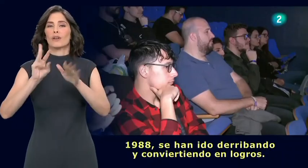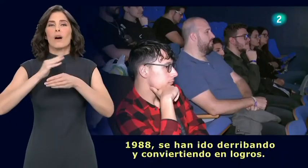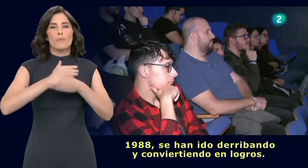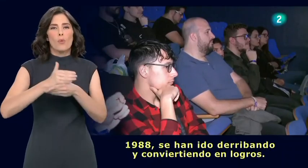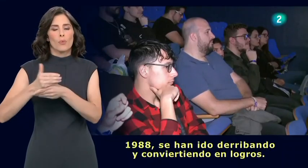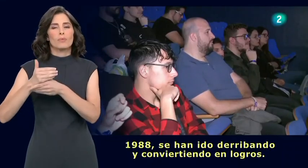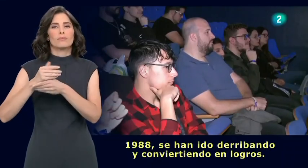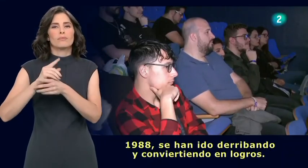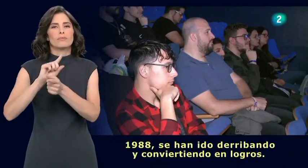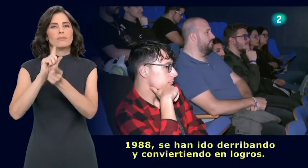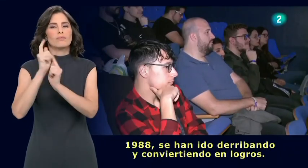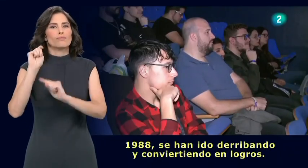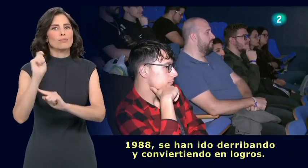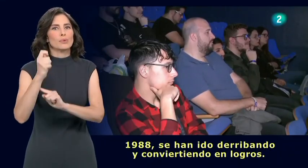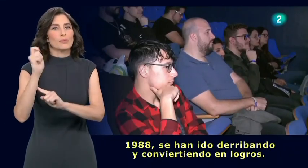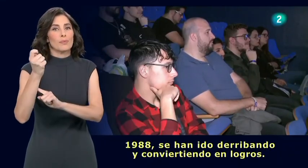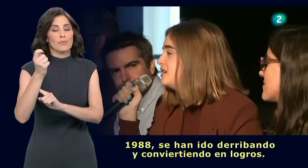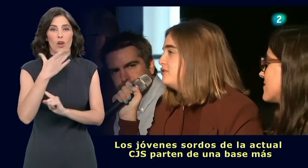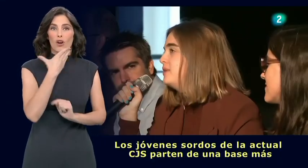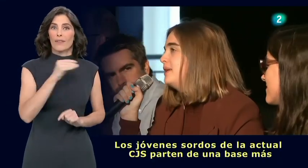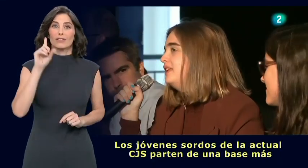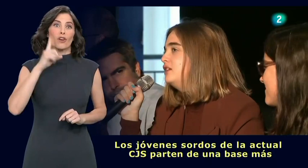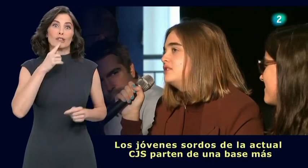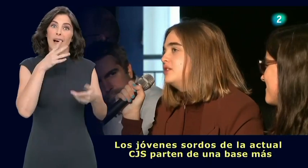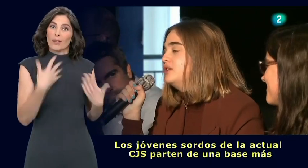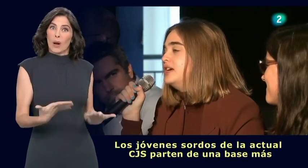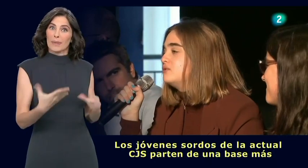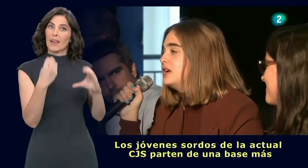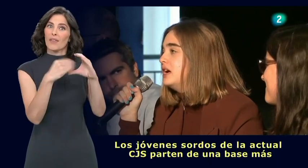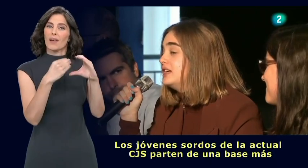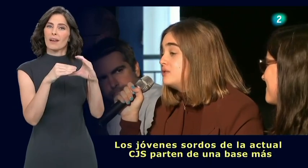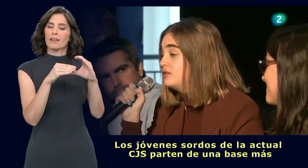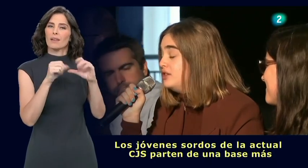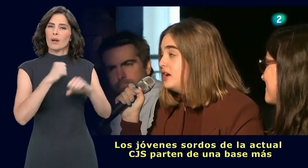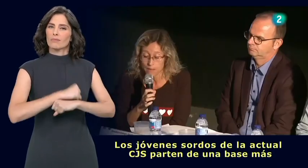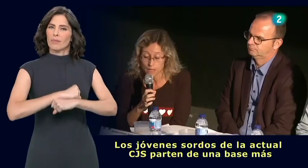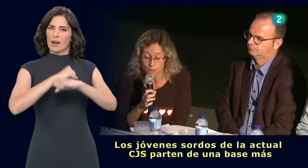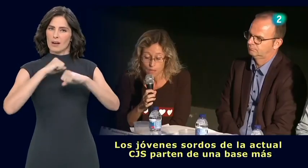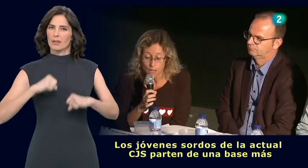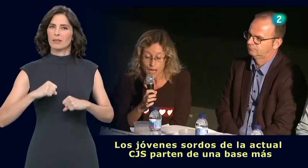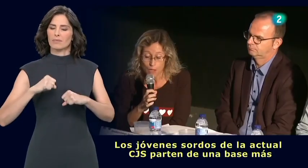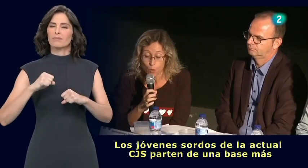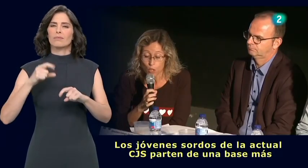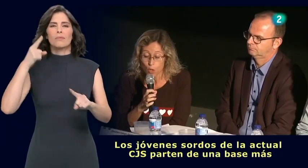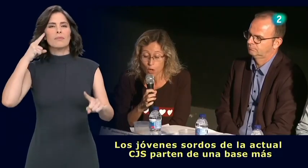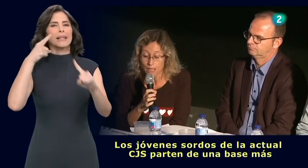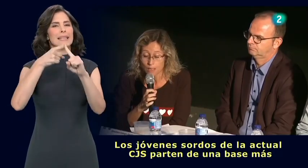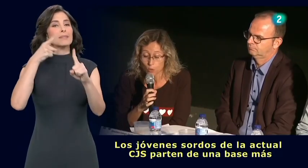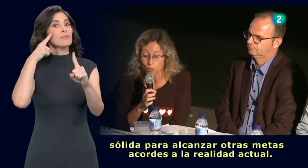se han ido derribando y convirtiendo en logros. Los jóvenes sordos del actual CJS parten de una base más sólida